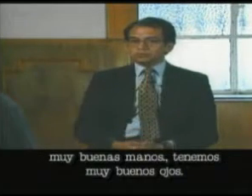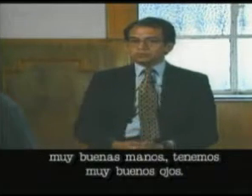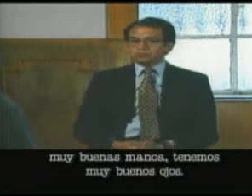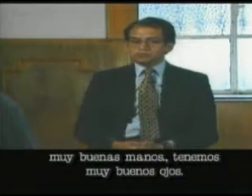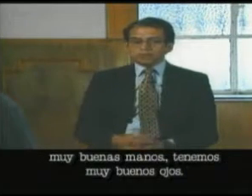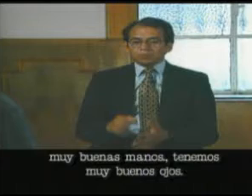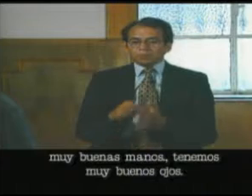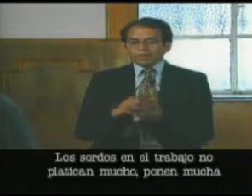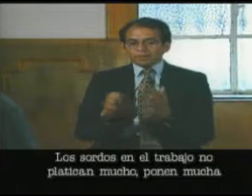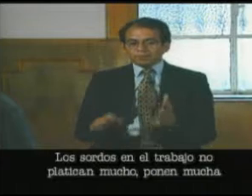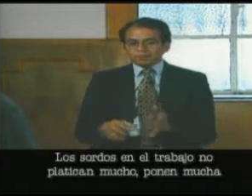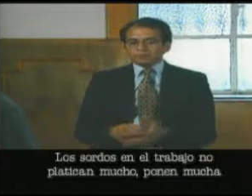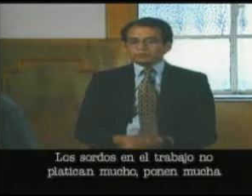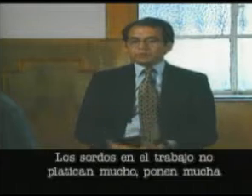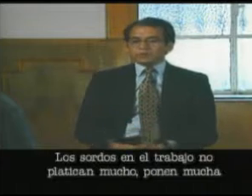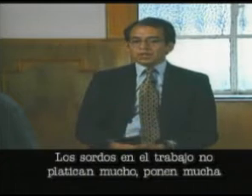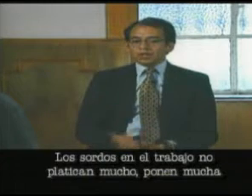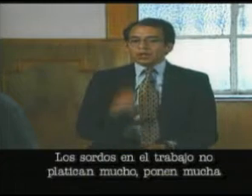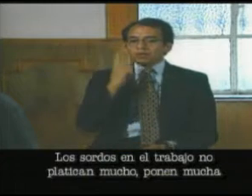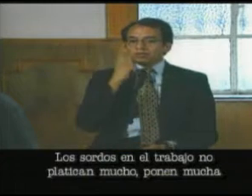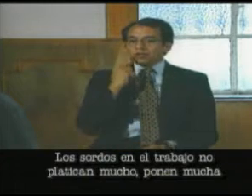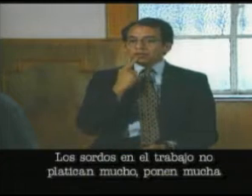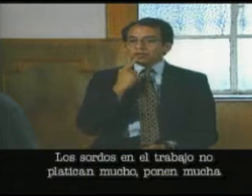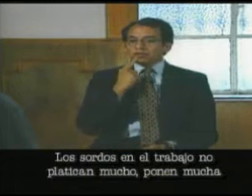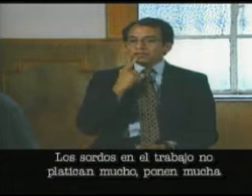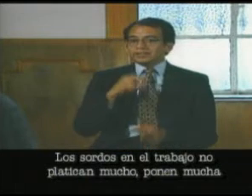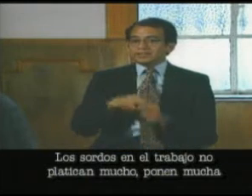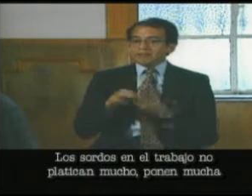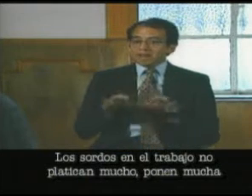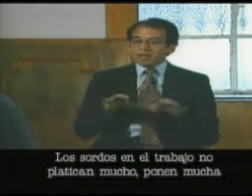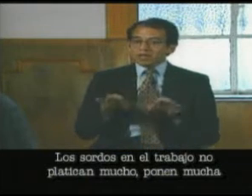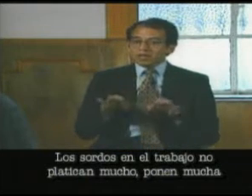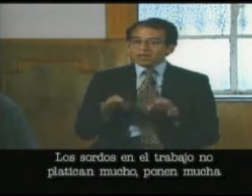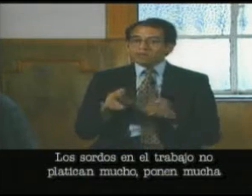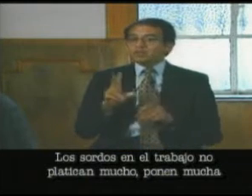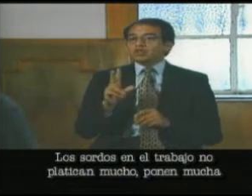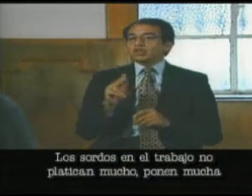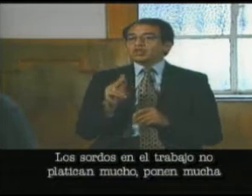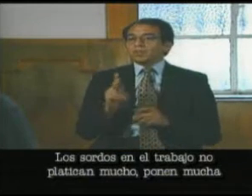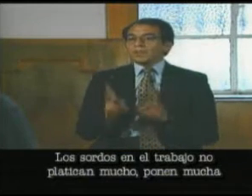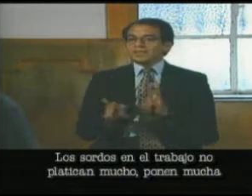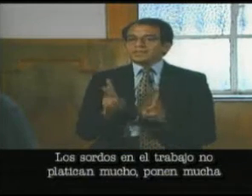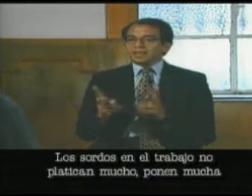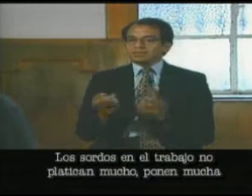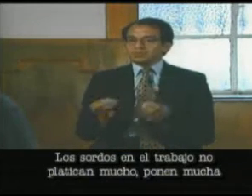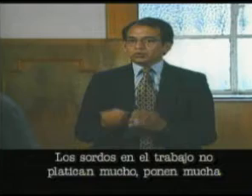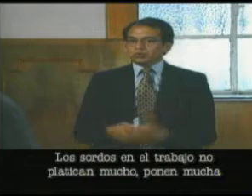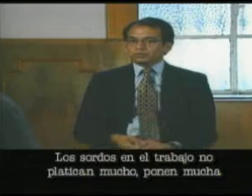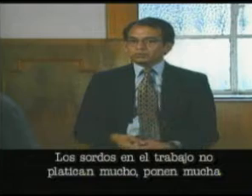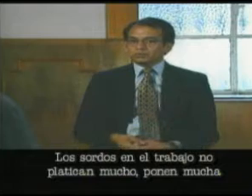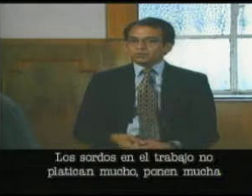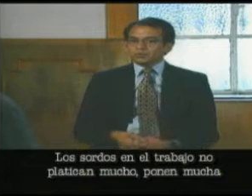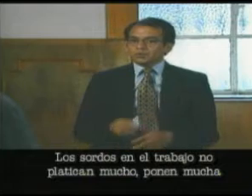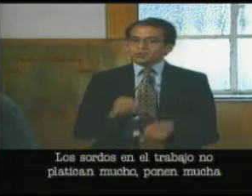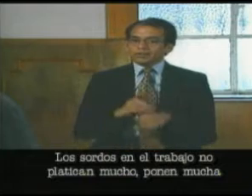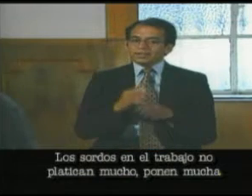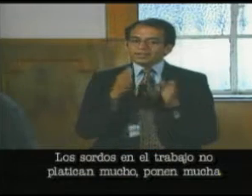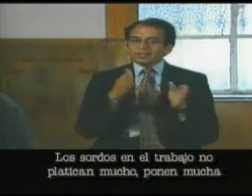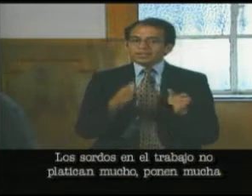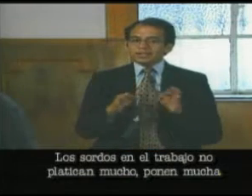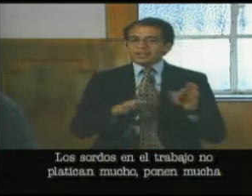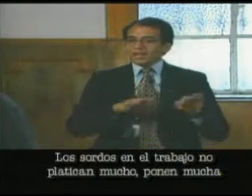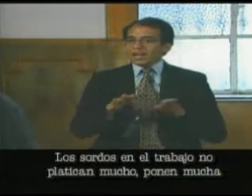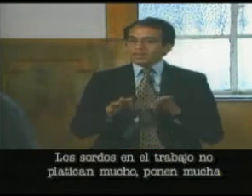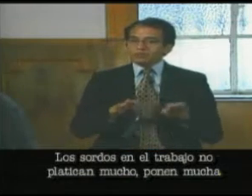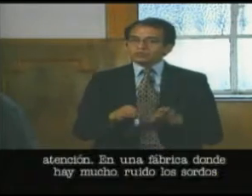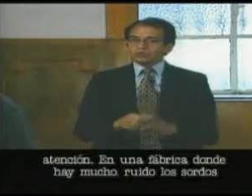ojos. Por ejemplo, los sordos en el trabajo no platican mucho. Ponen